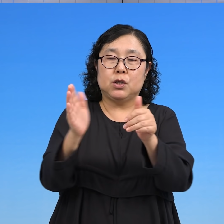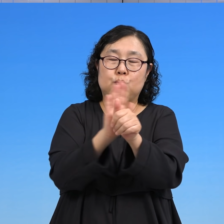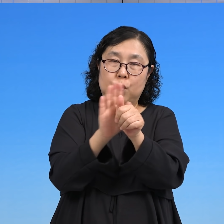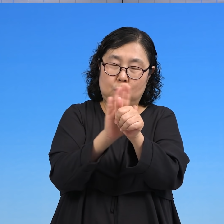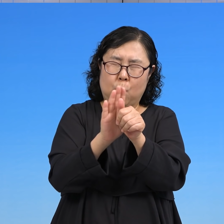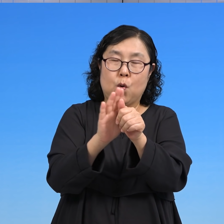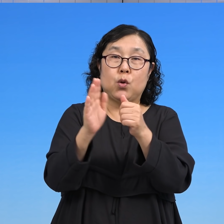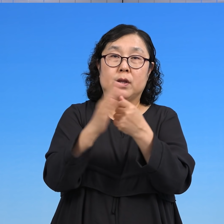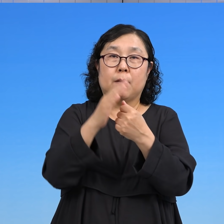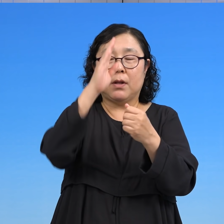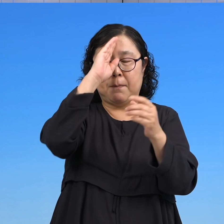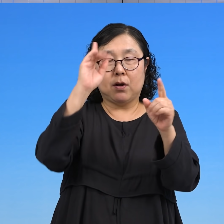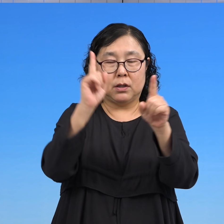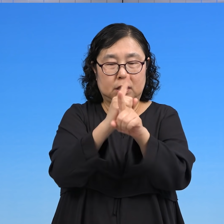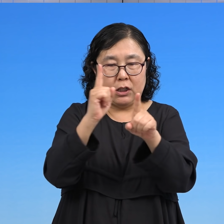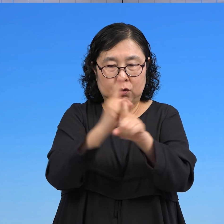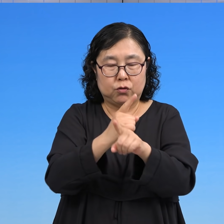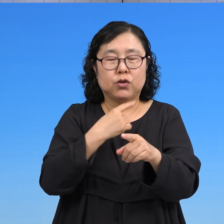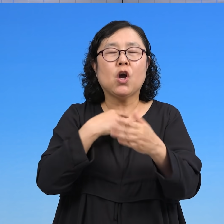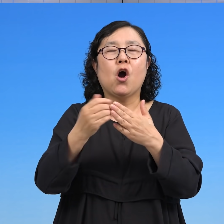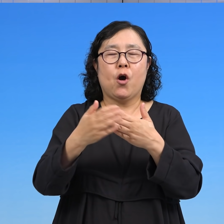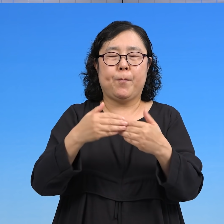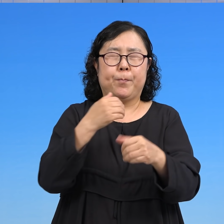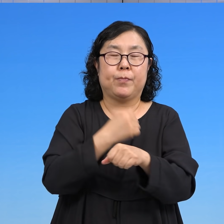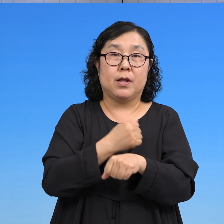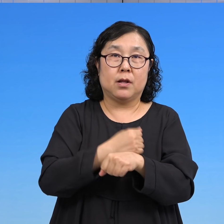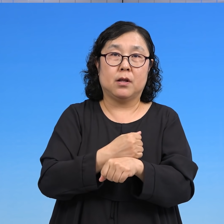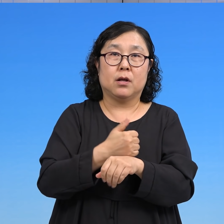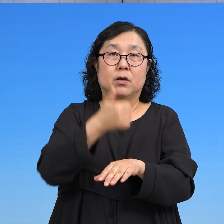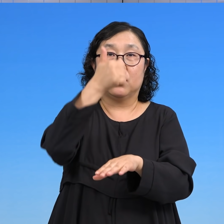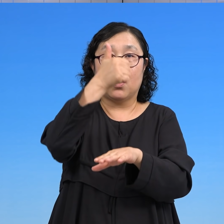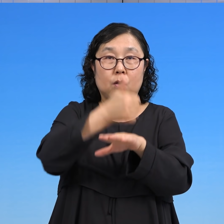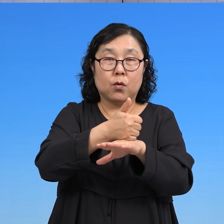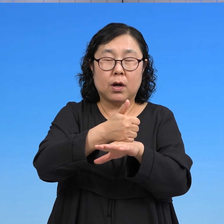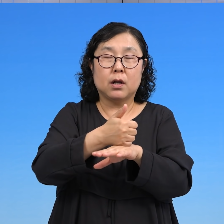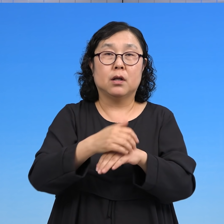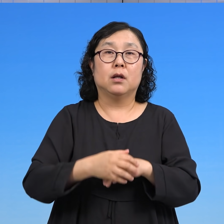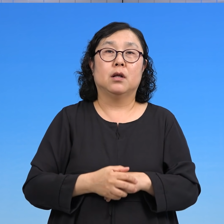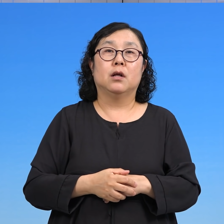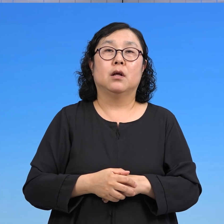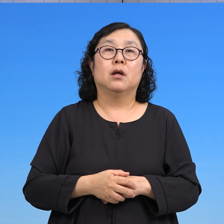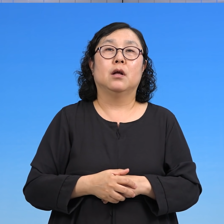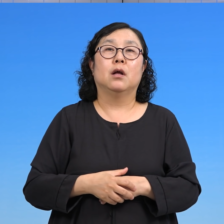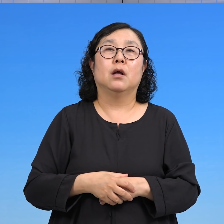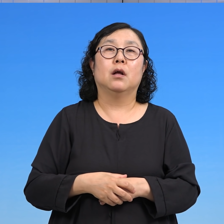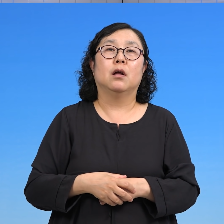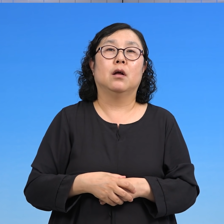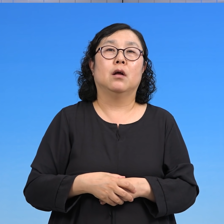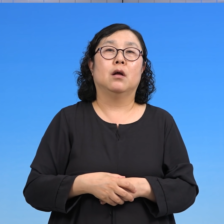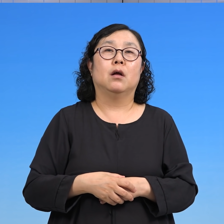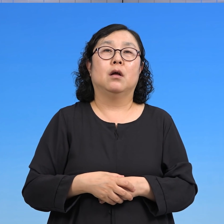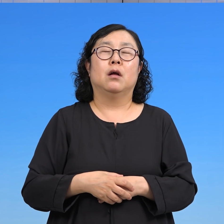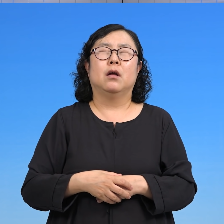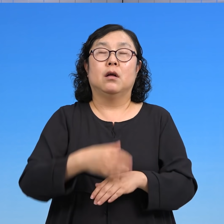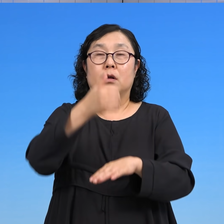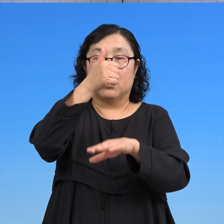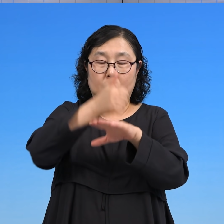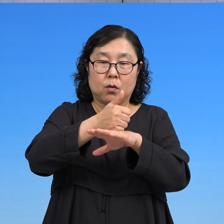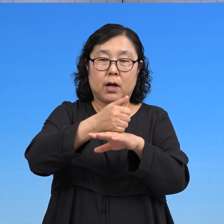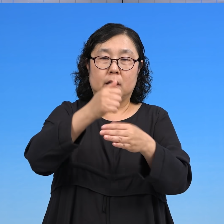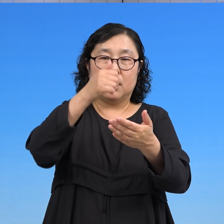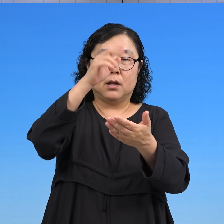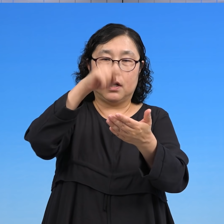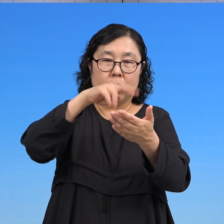위로하심으로 치유가 일어나는 이 일을 경험했더라는 거예요. 그랬더니 결과를요, 아까 읽어드리지 않은 부분 마저 읽어드리고